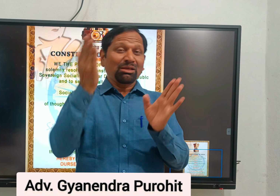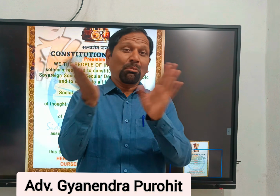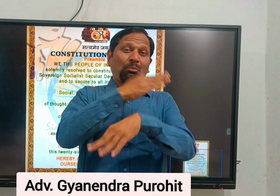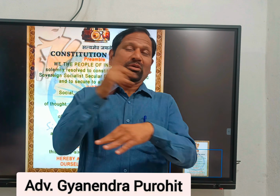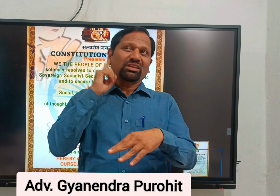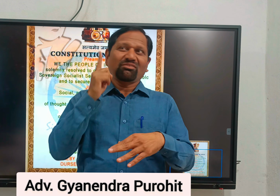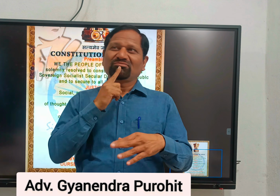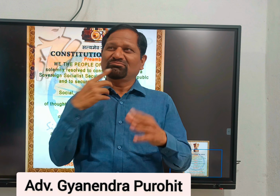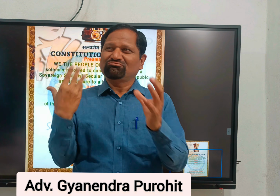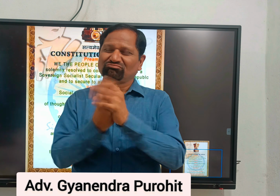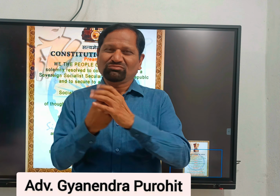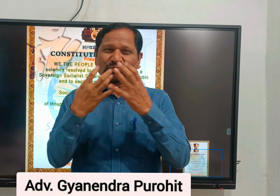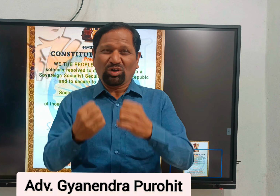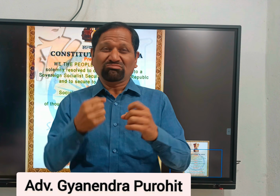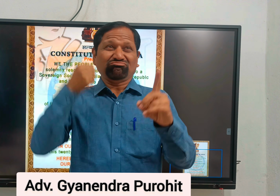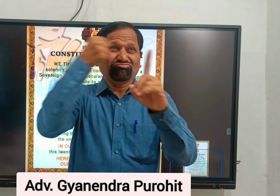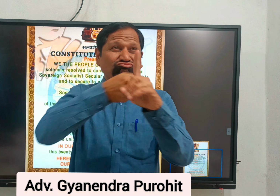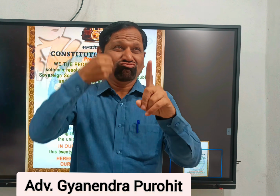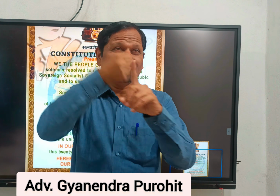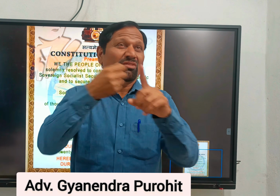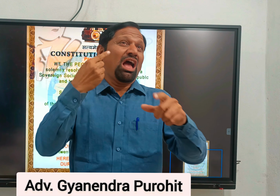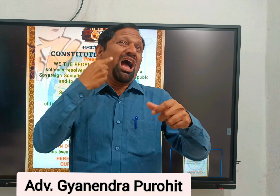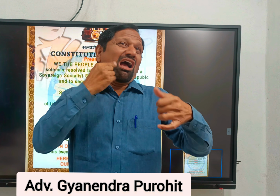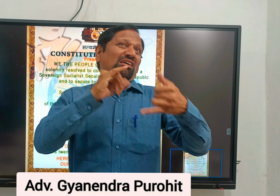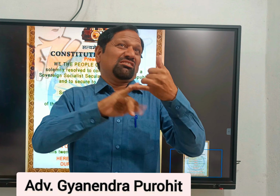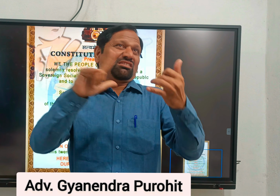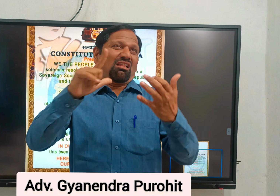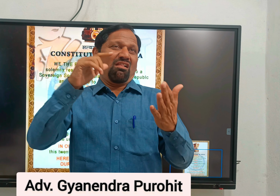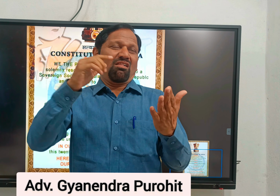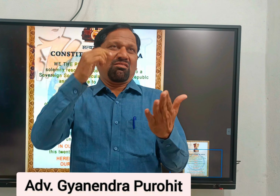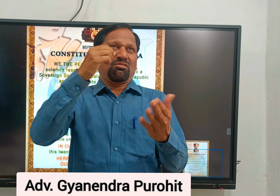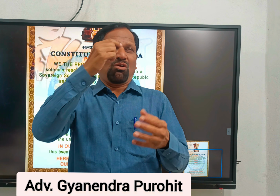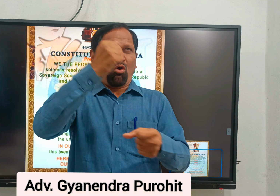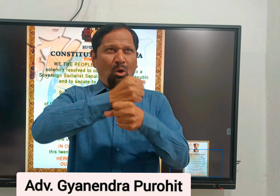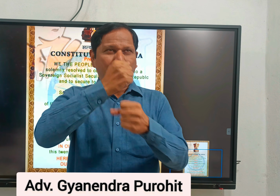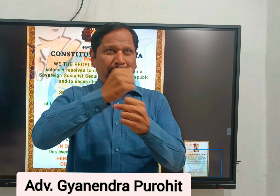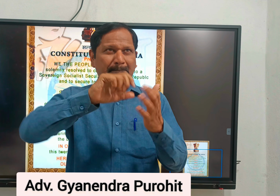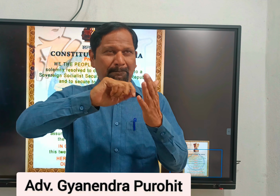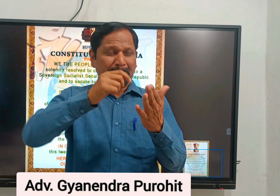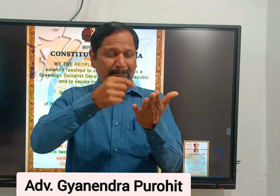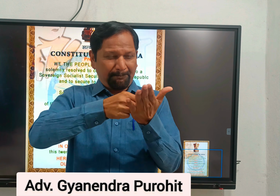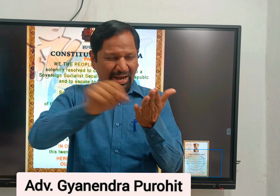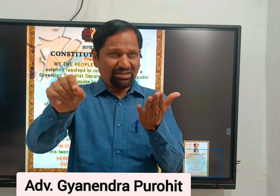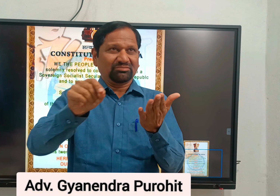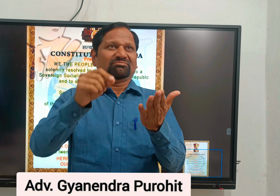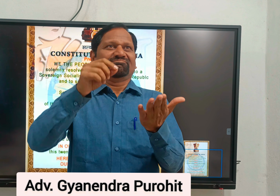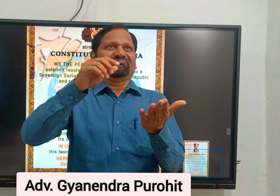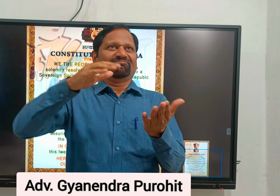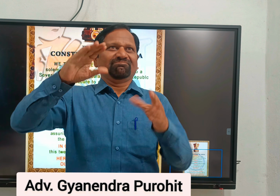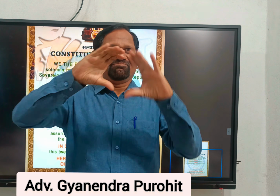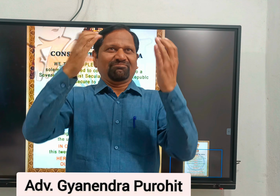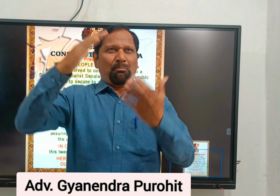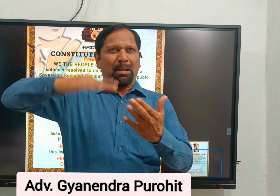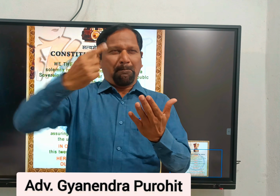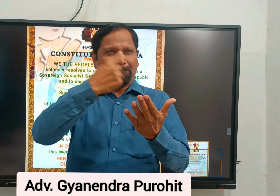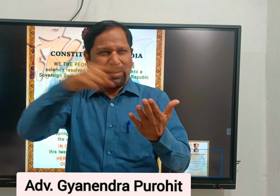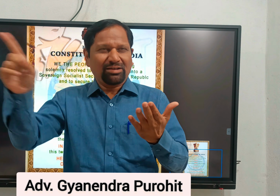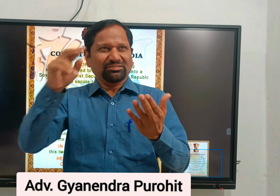बहुत ही महत्वपूर्ण इन्फॉर्मेशन है। हम सारे जो भारत के मूक बधिर समुदाय के लोग हैं वह प्रयास कर रहे हैं कि मूक बधिरों